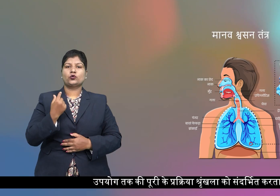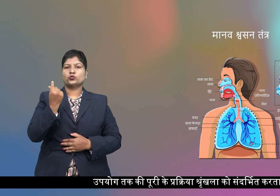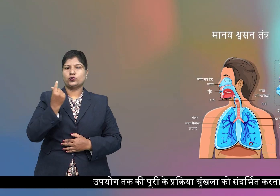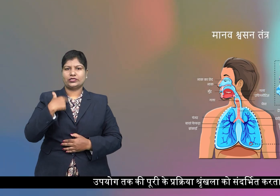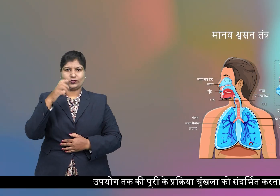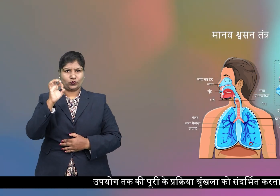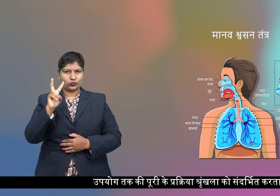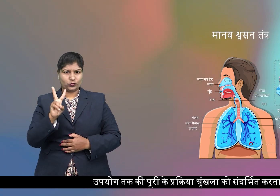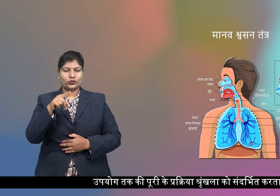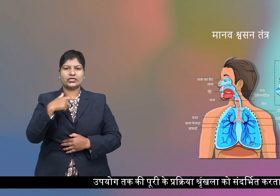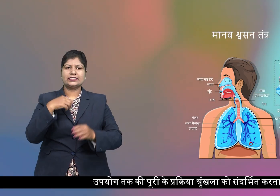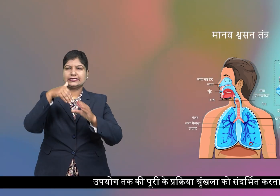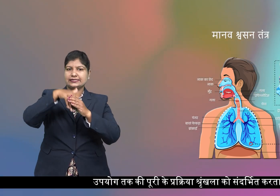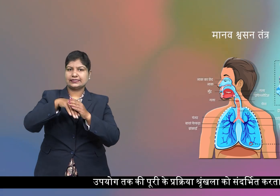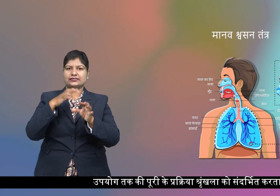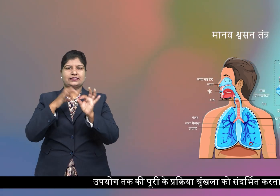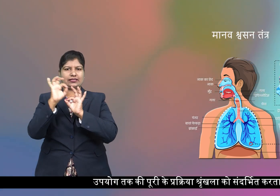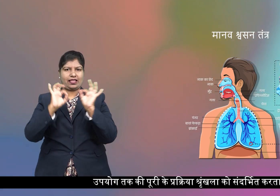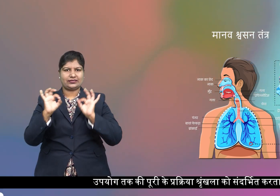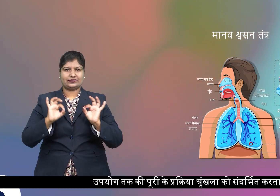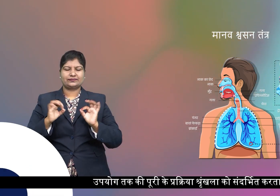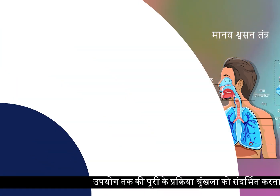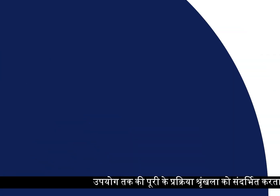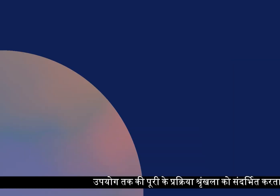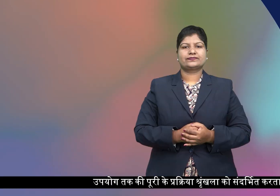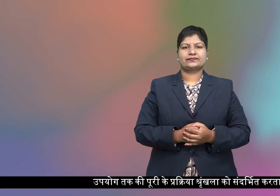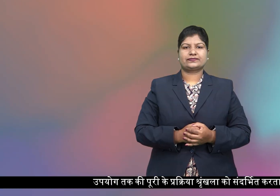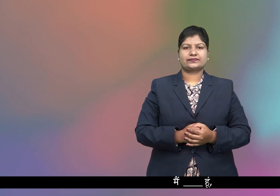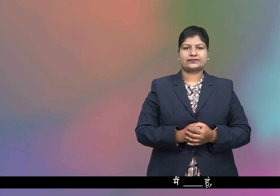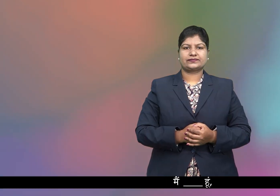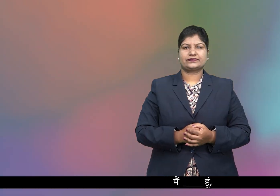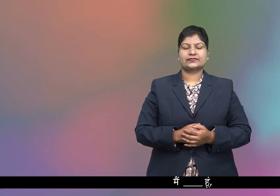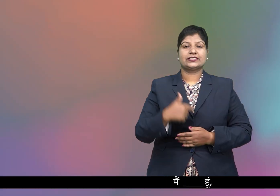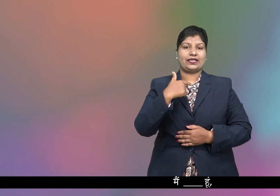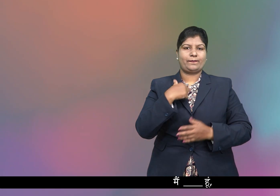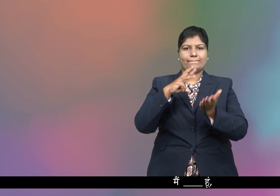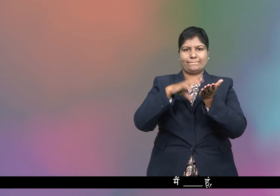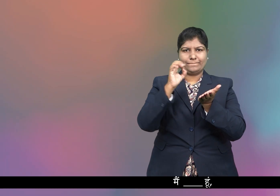श्रृंखला को संदर्भित करता है। मैं बिंदु हूँ।